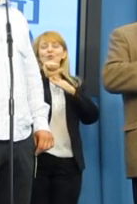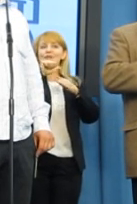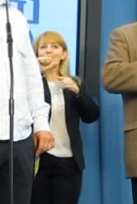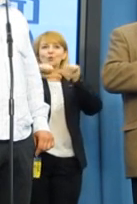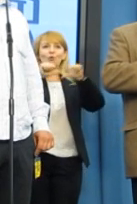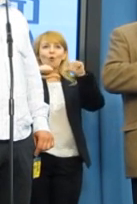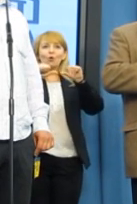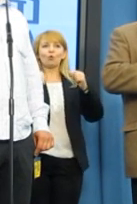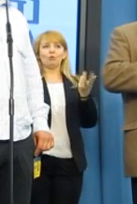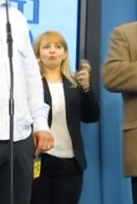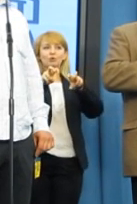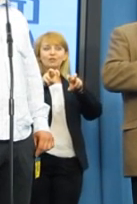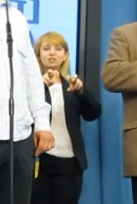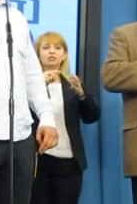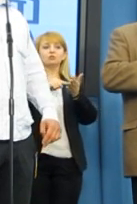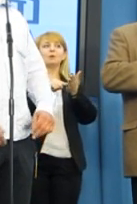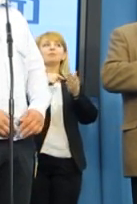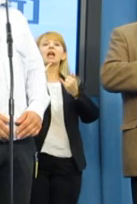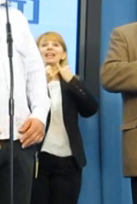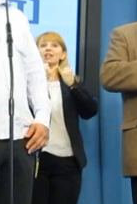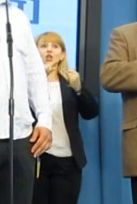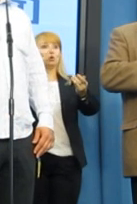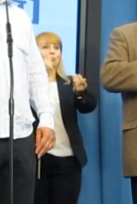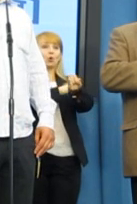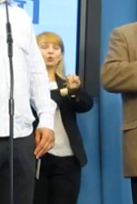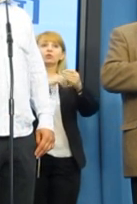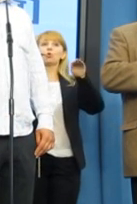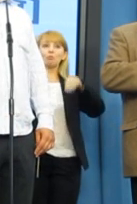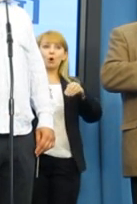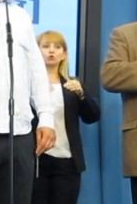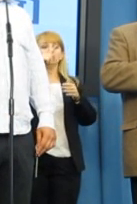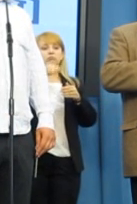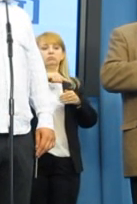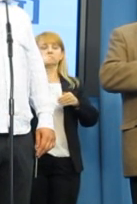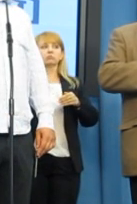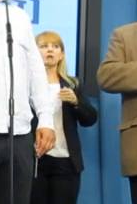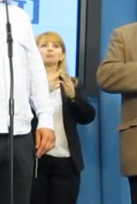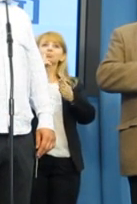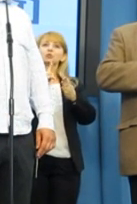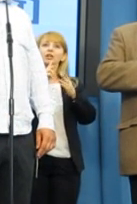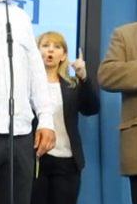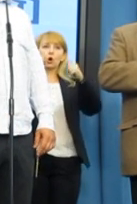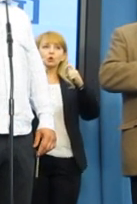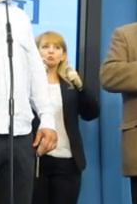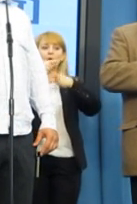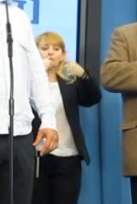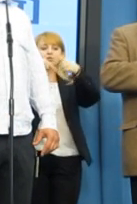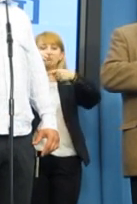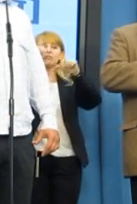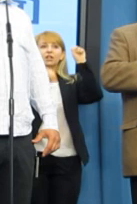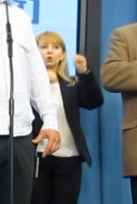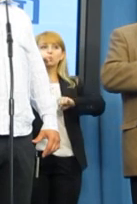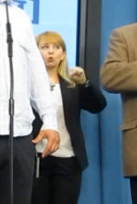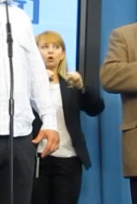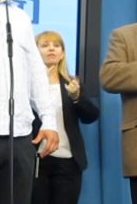2011 roku wprowadziliśmy, że prokurator może umorzyć jeszcze przed wszczęciem postępowanie, jeżeli